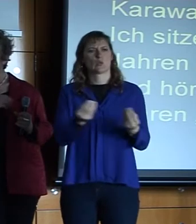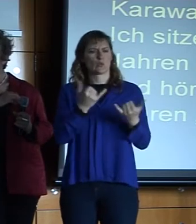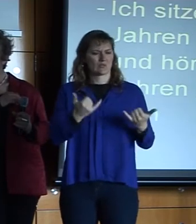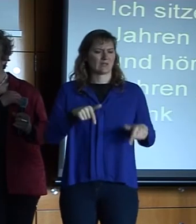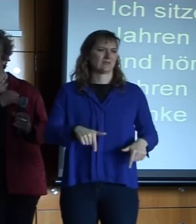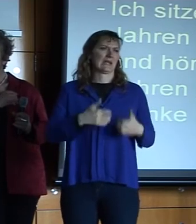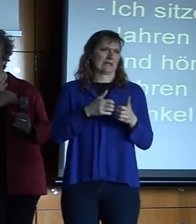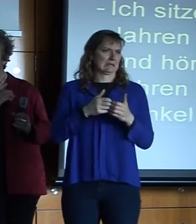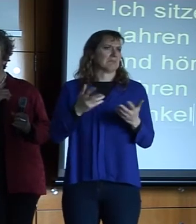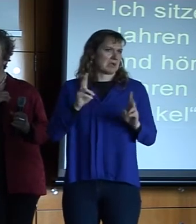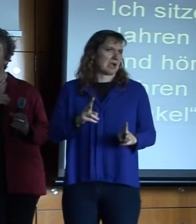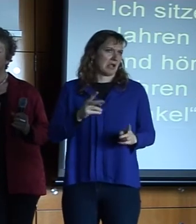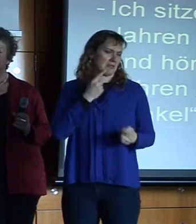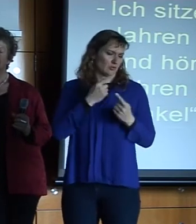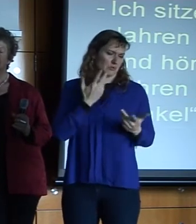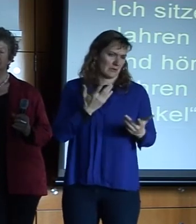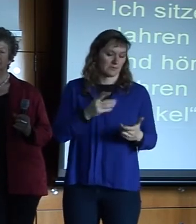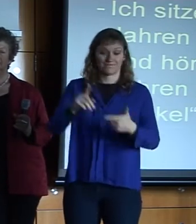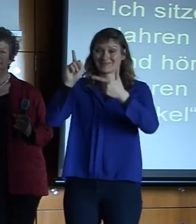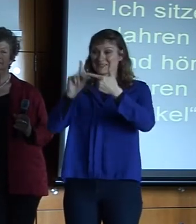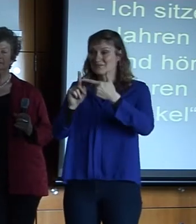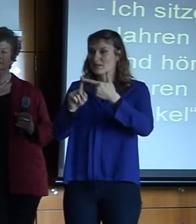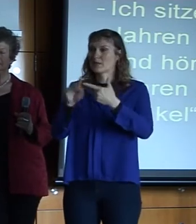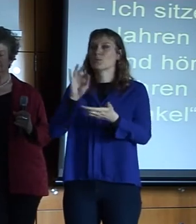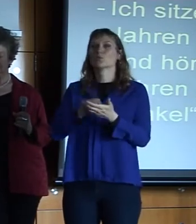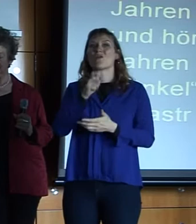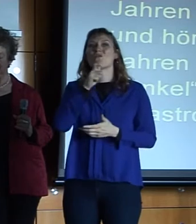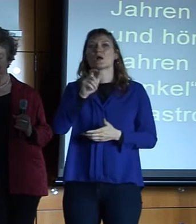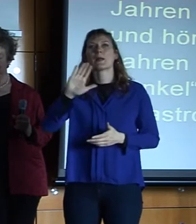im Detail da noch eingehen könnte. Das zweite ist das Wort